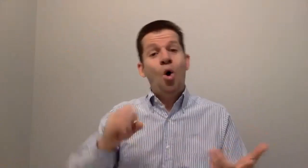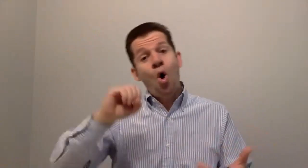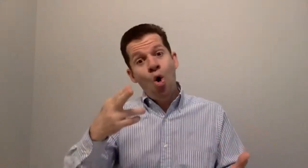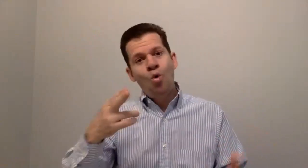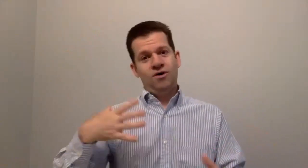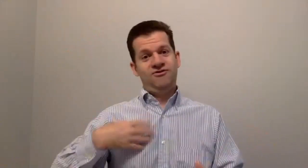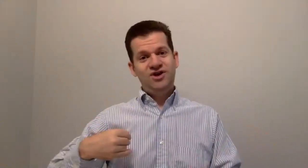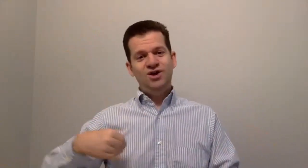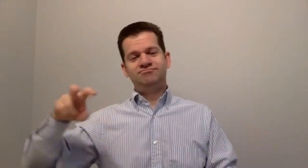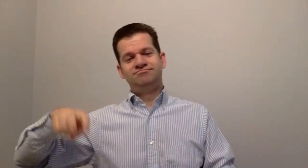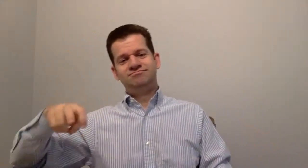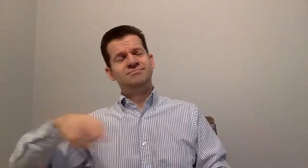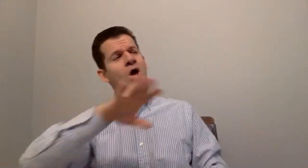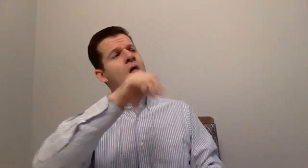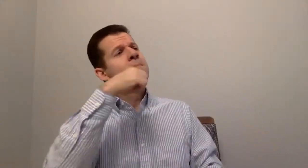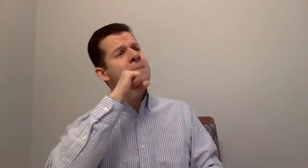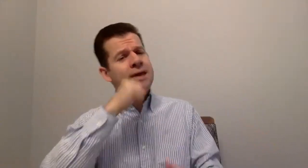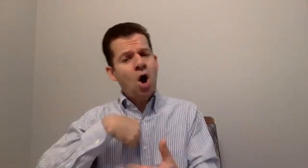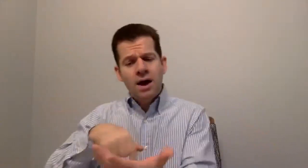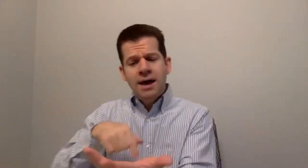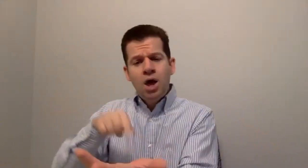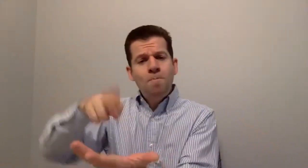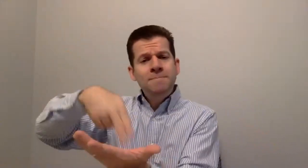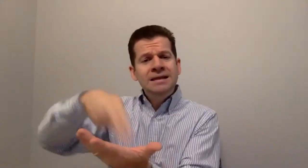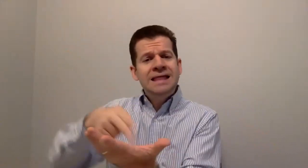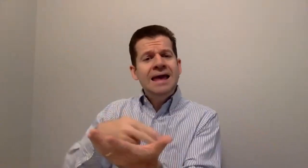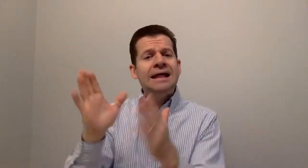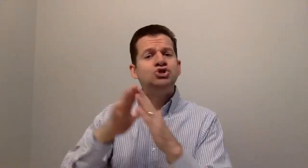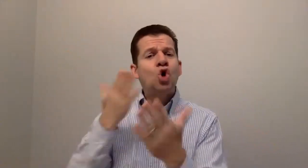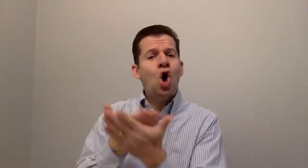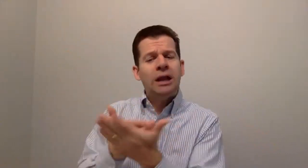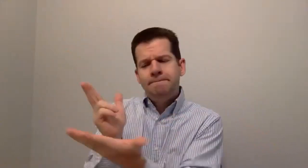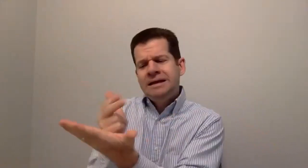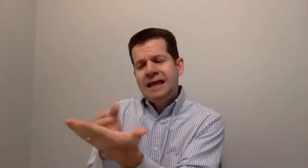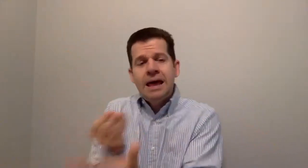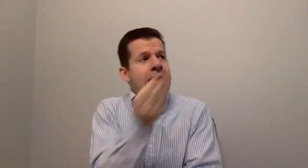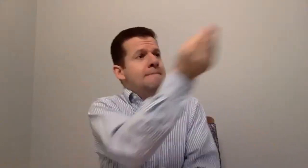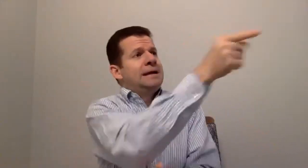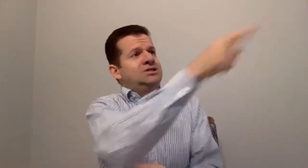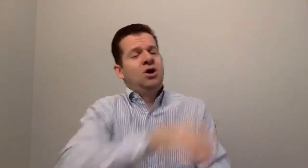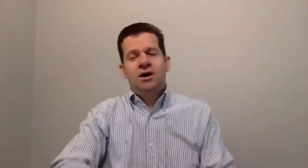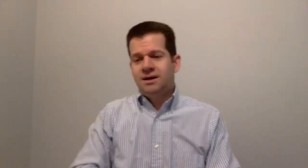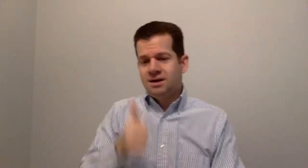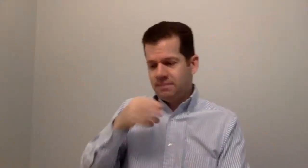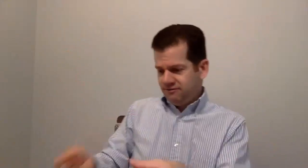Oh. Ou, filho, mãe, ó, eu pintei na escola, pintei para a senhora. Mãe,